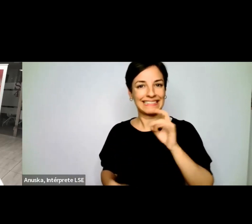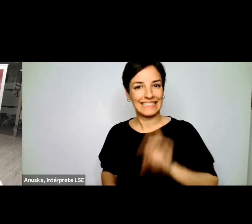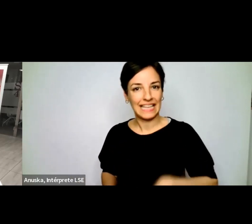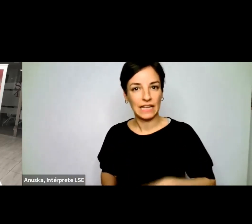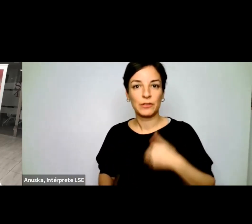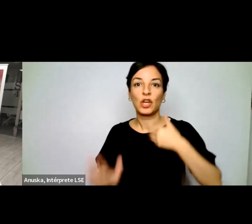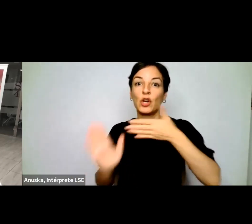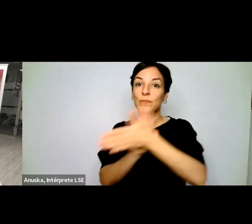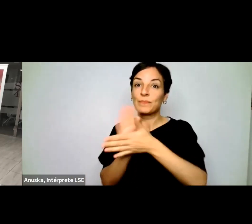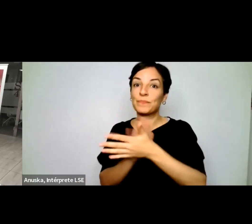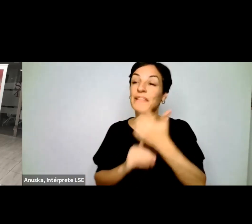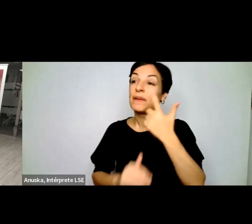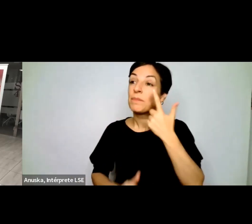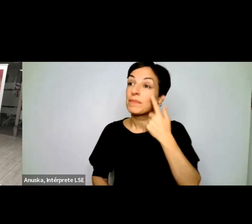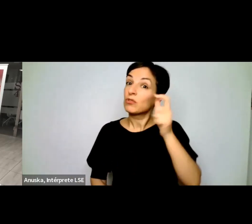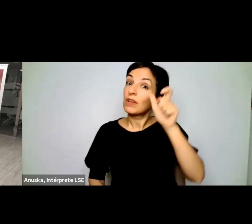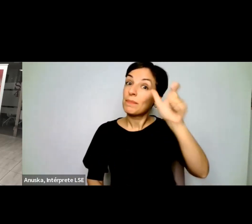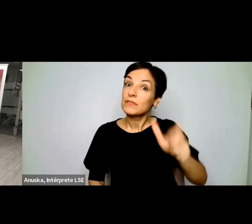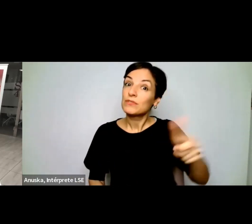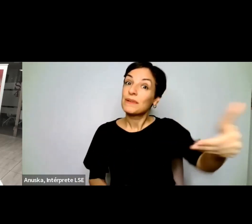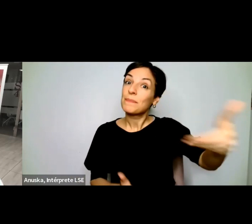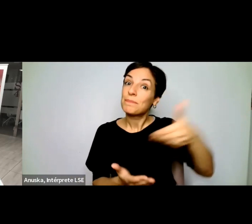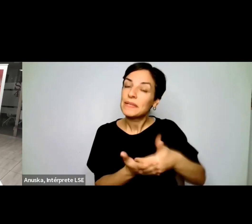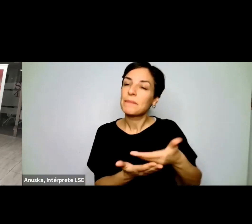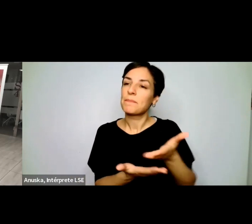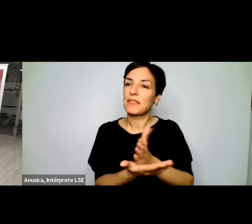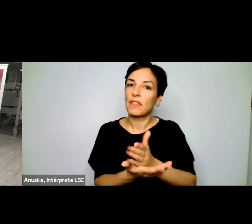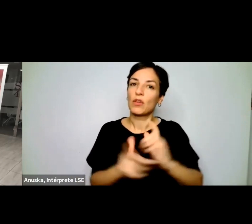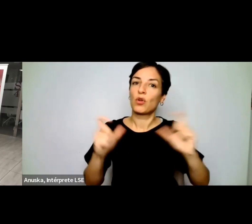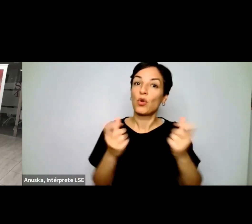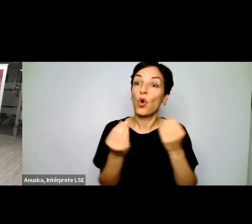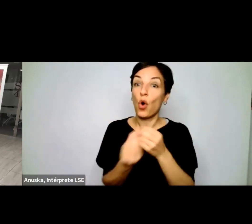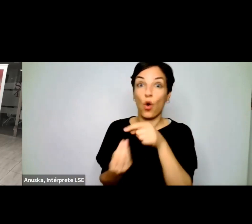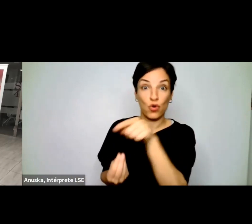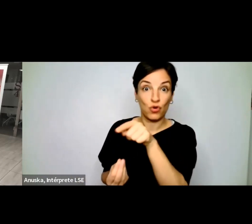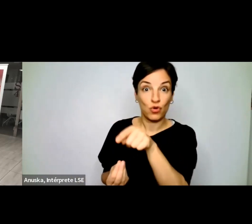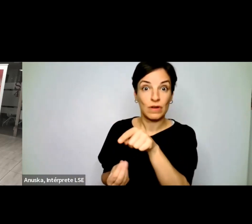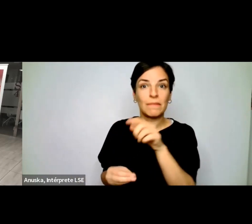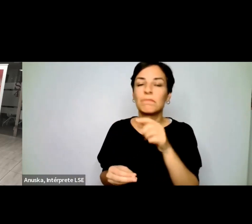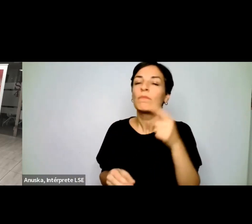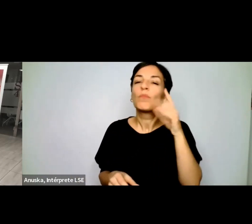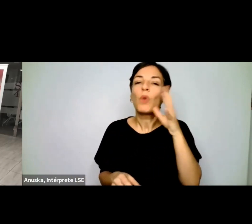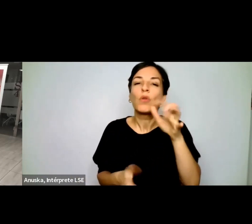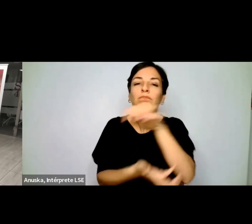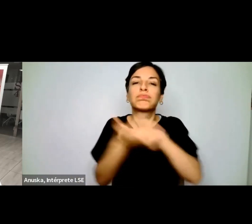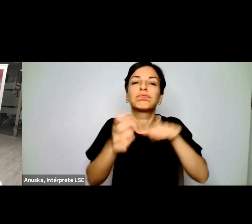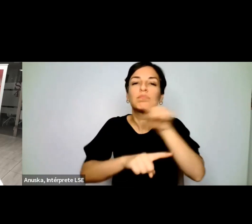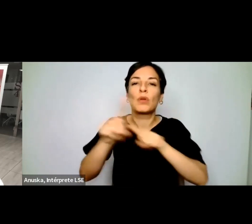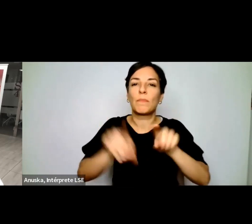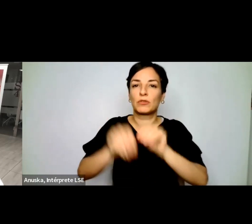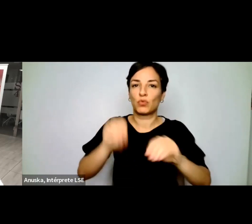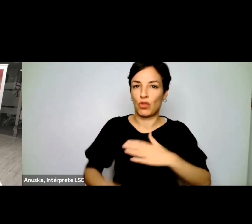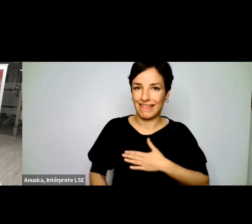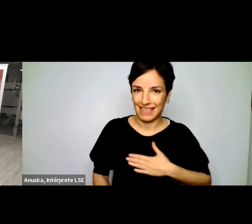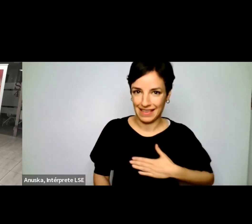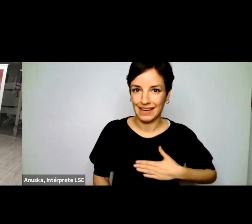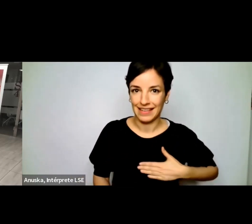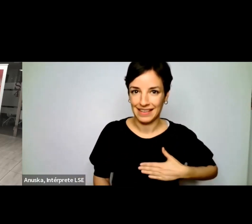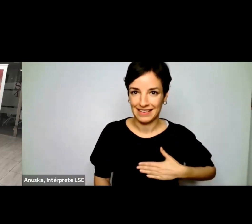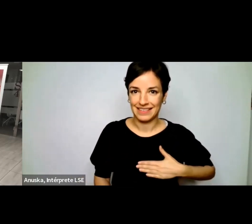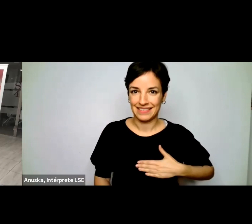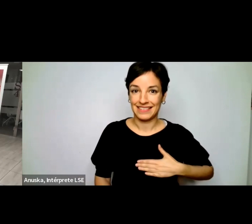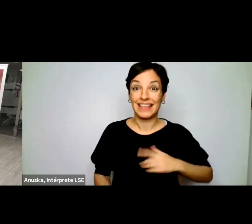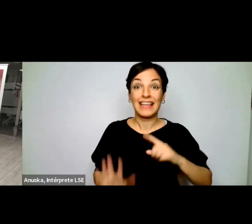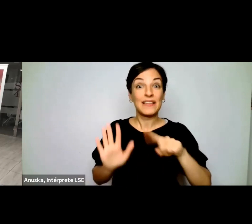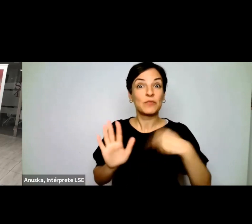que han solicitado una mediación con ellos para solucionar un problema y a continuación